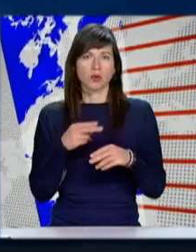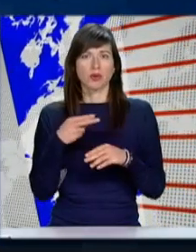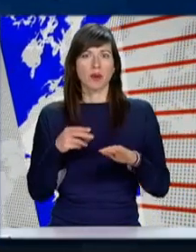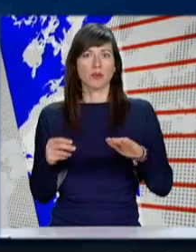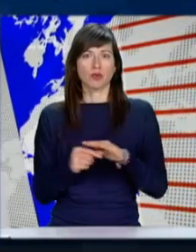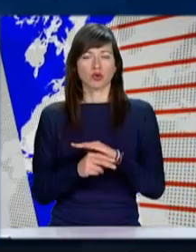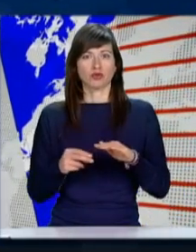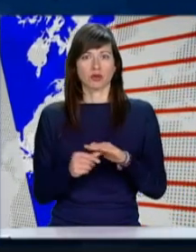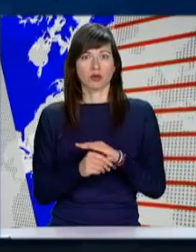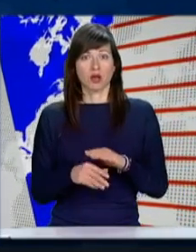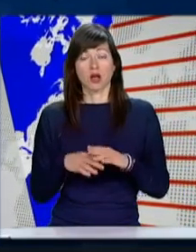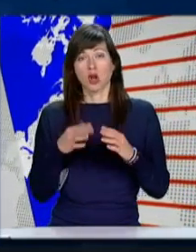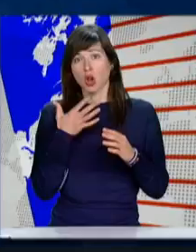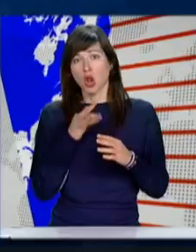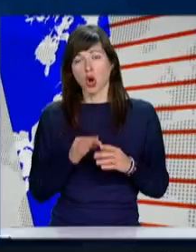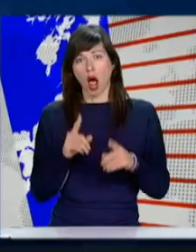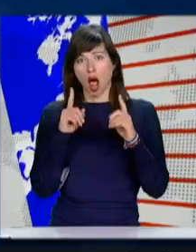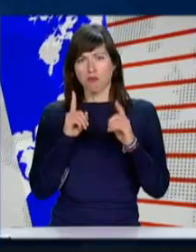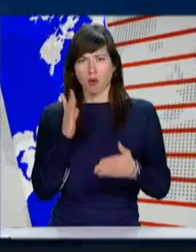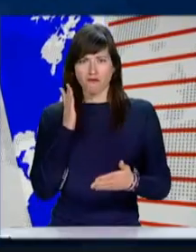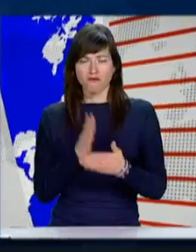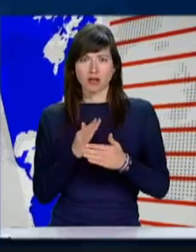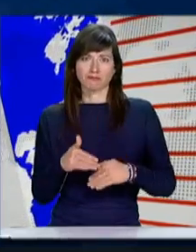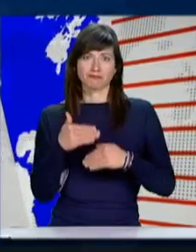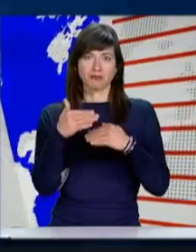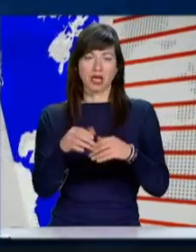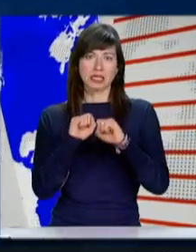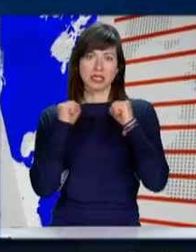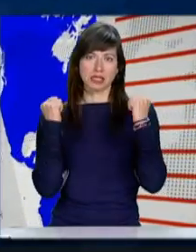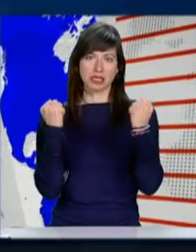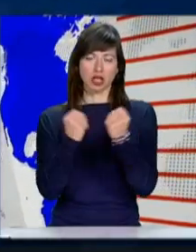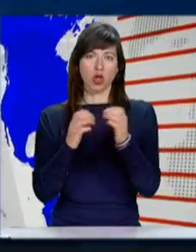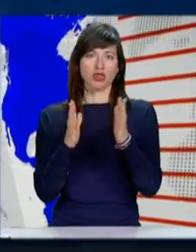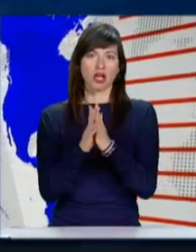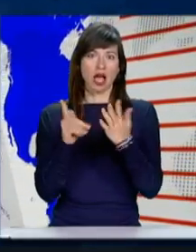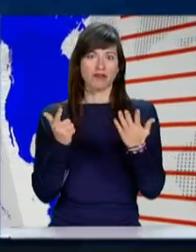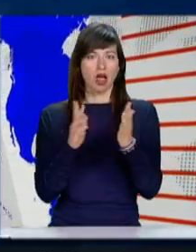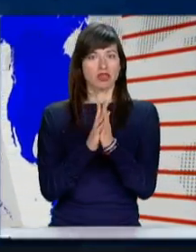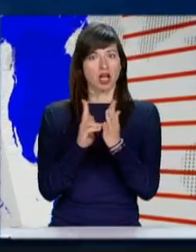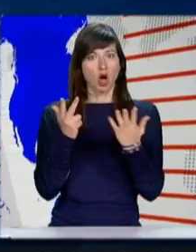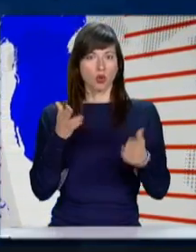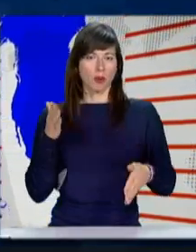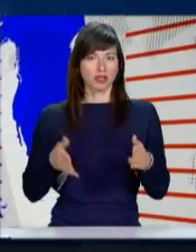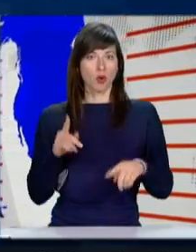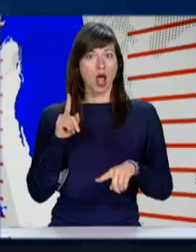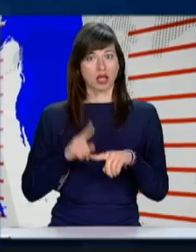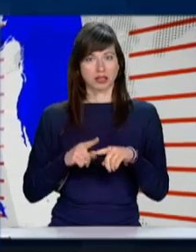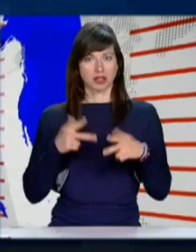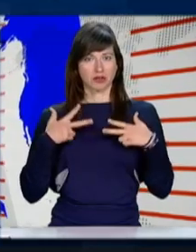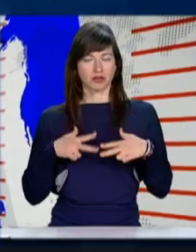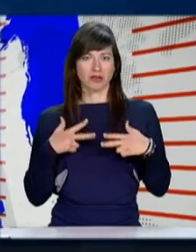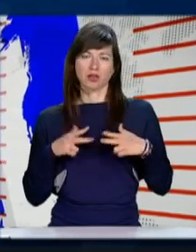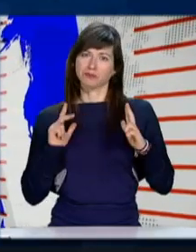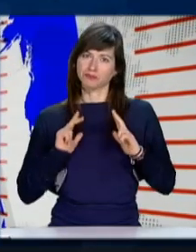προσφυγικό καθώς οι οριστικές αποφάσεις μετατέθηκαν για την επόμενη σύνοδο στις 17 και 18 μαρτίου η ελληνική κυβέρνηση